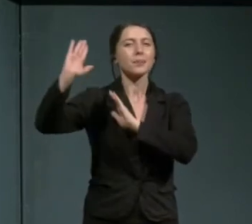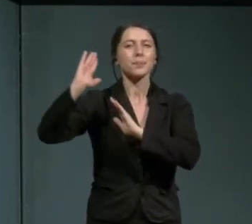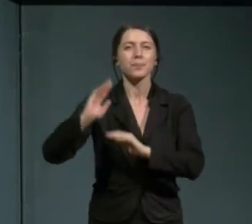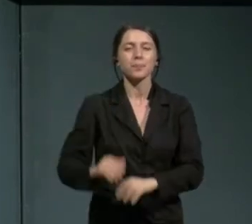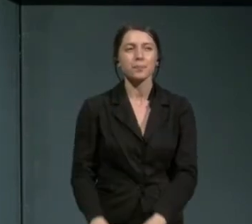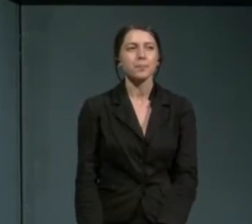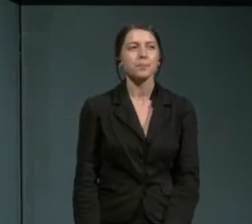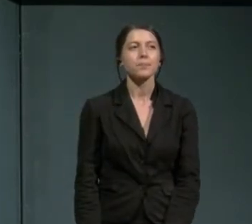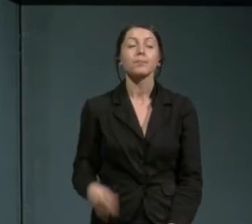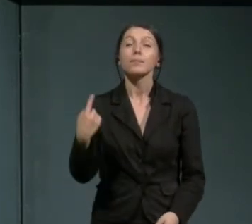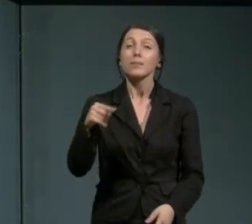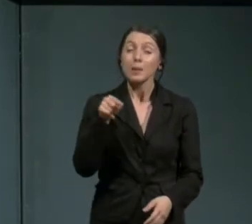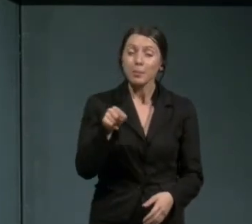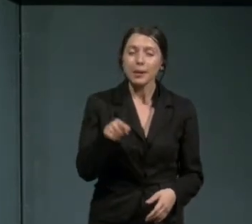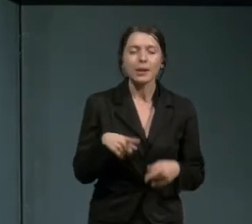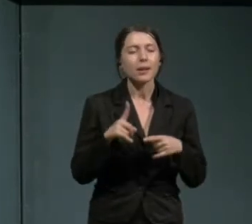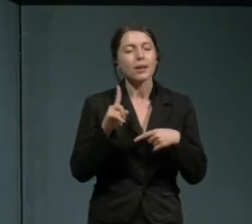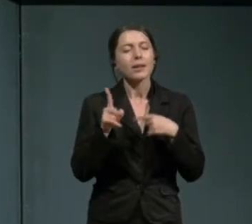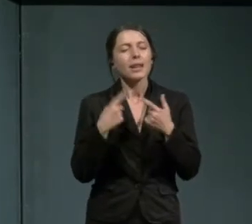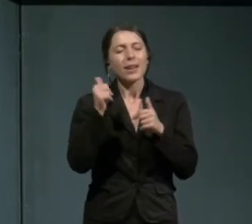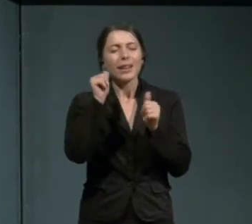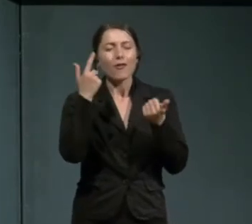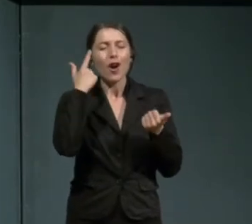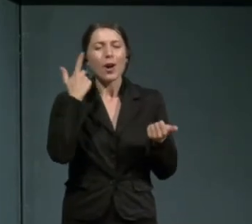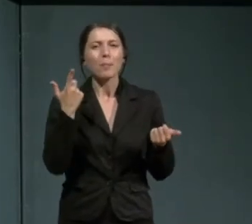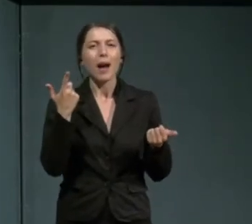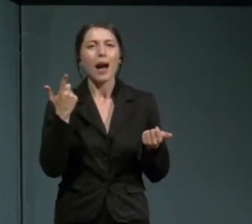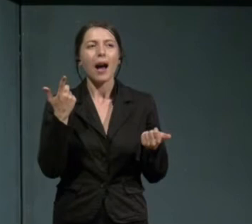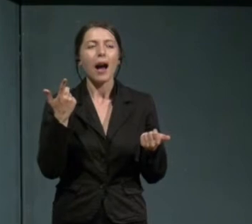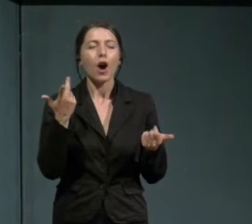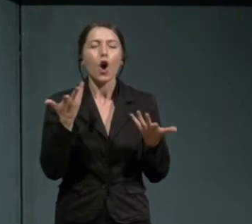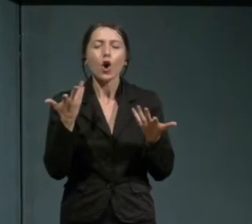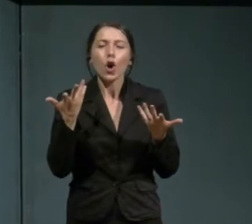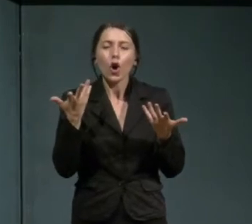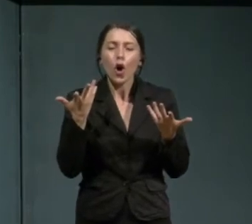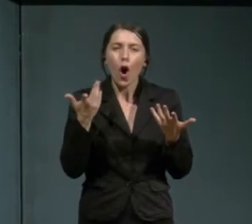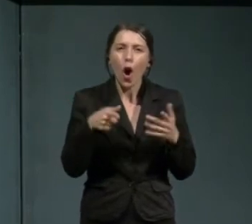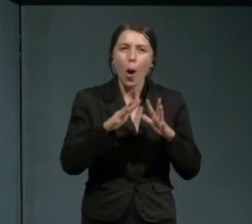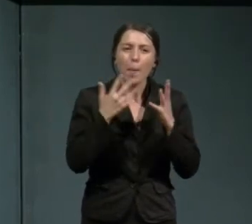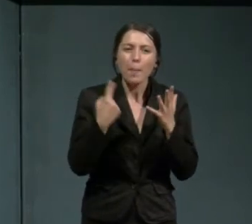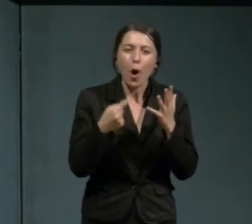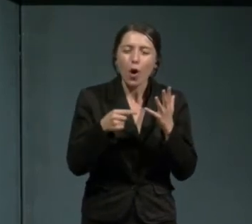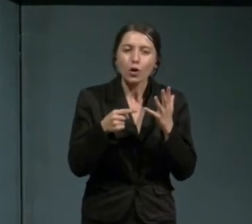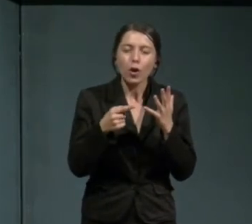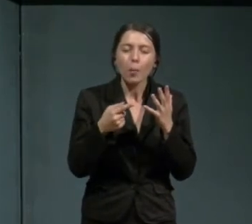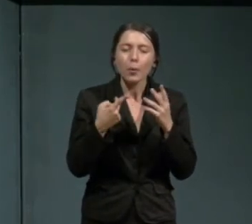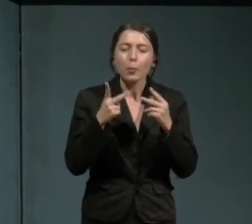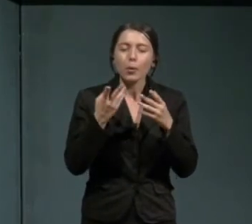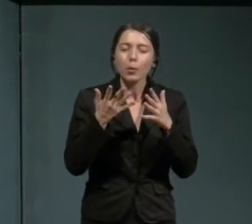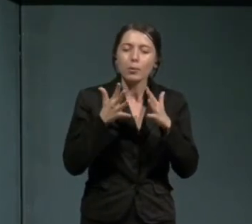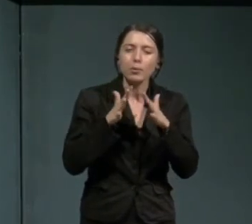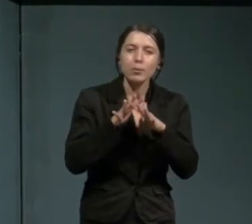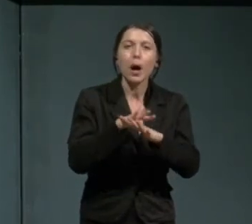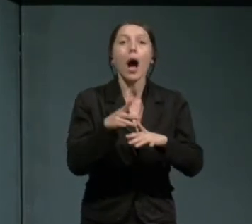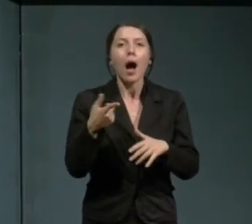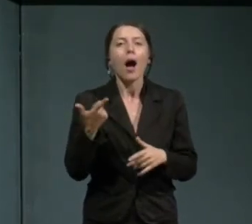e che ha reso sottile giustamente dal gioco delle condivisioni dalle dei rapporti con gli